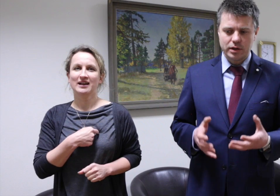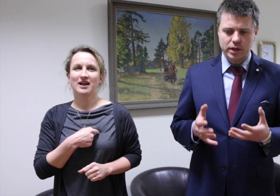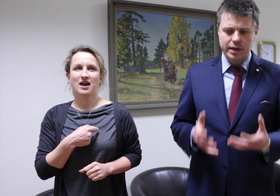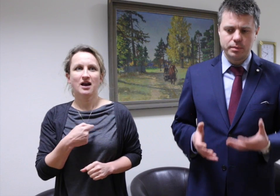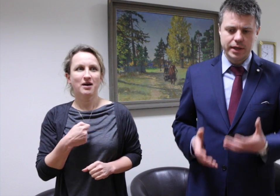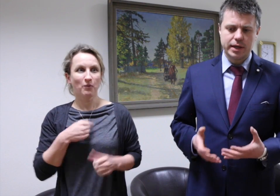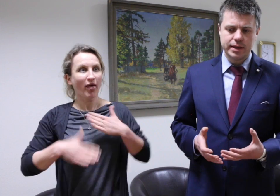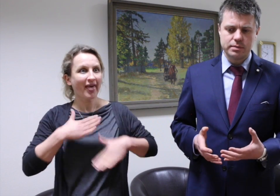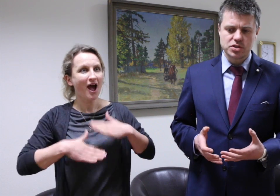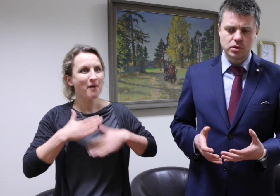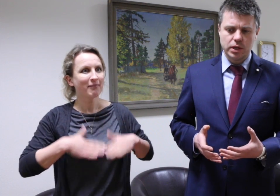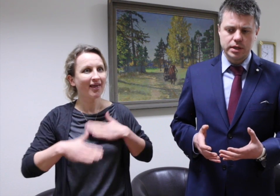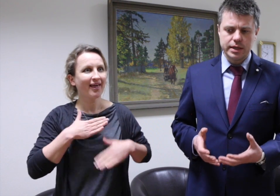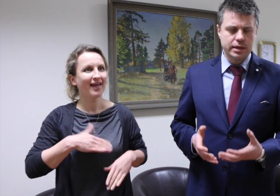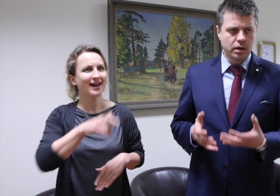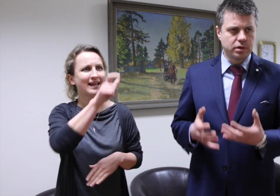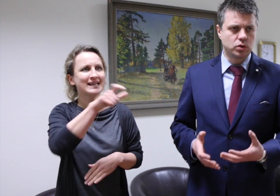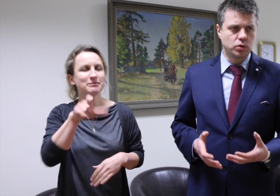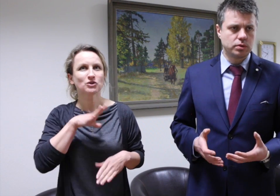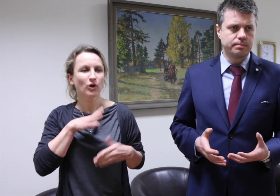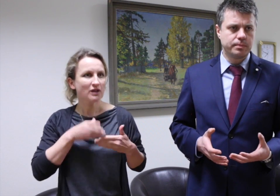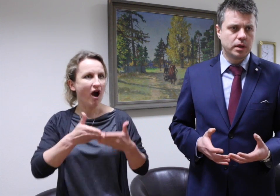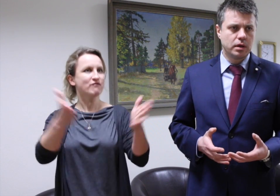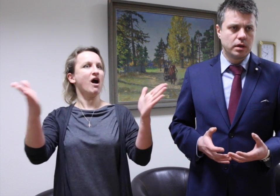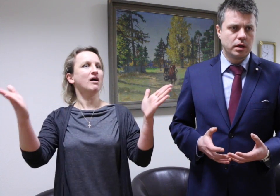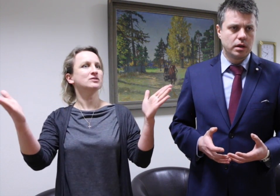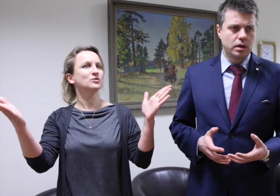Mul oli hea meel, et inimesed olid nii avatud,